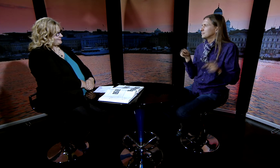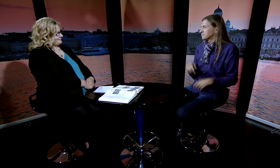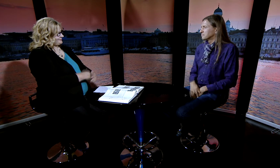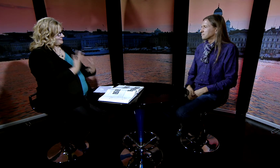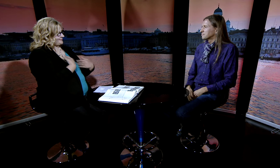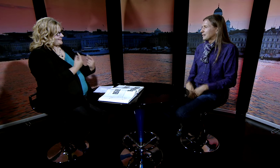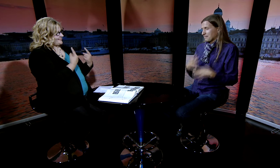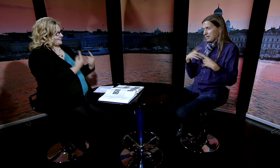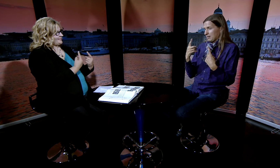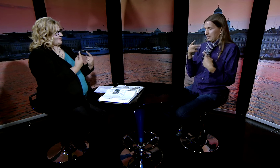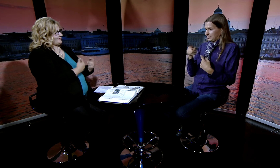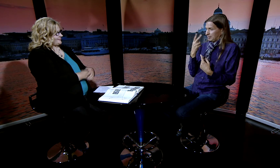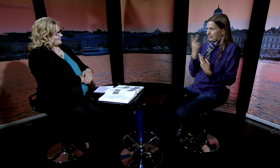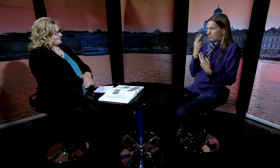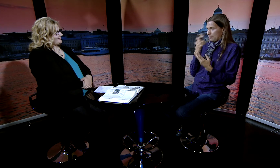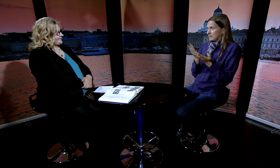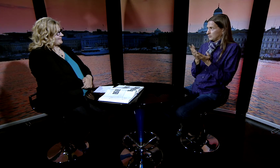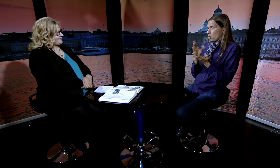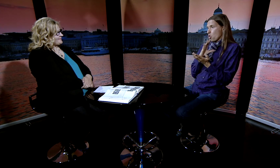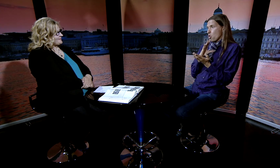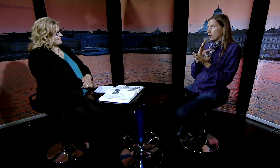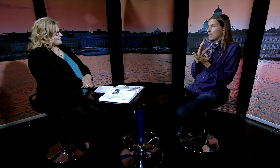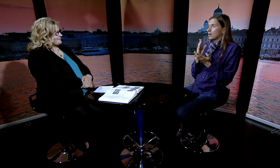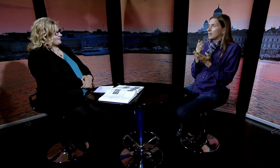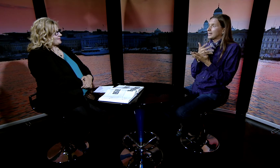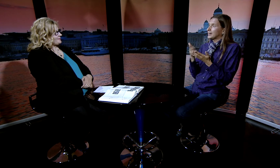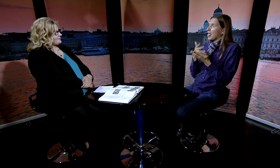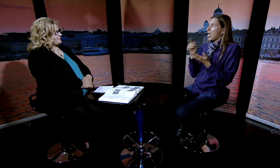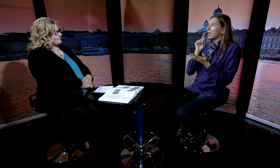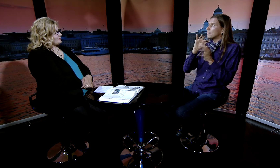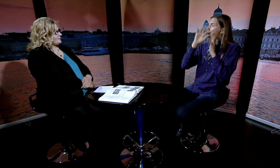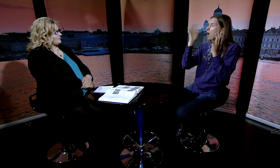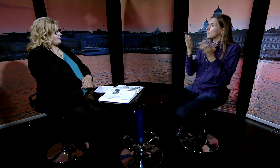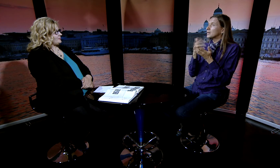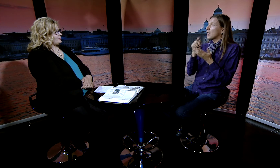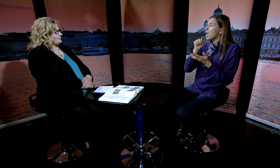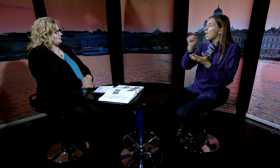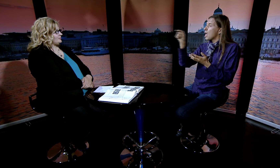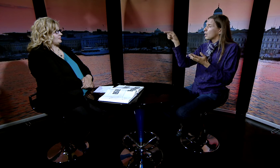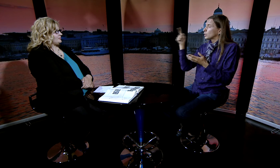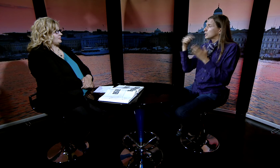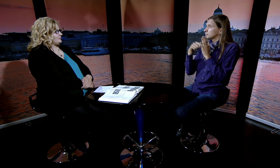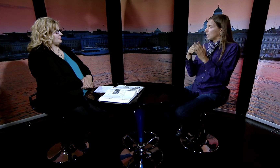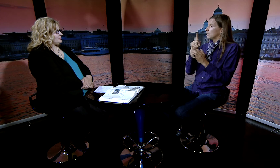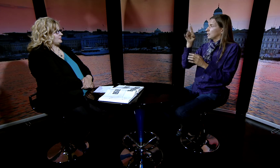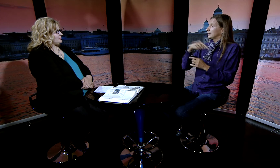kielet, joiden lauserakenteesta löydämme yhteneväisyyksiä viittomakielen kanssa. Kun suomen kielessä